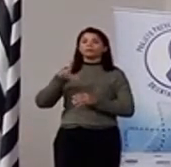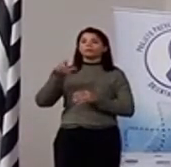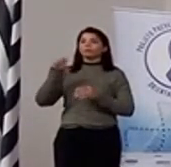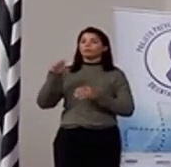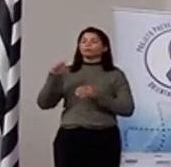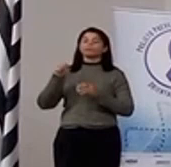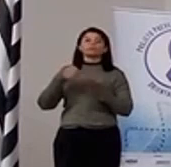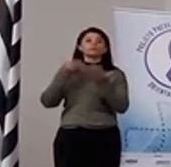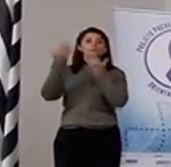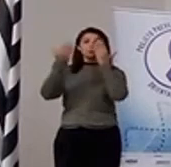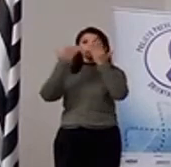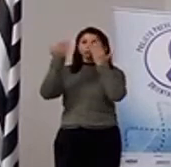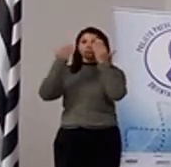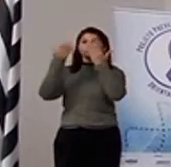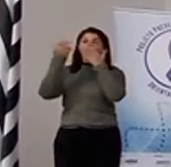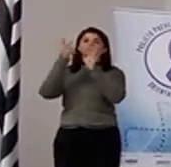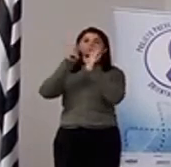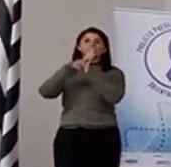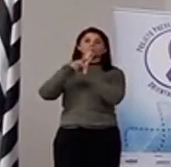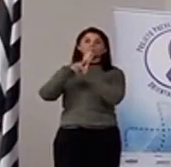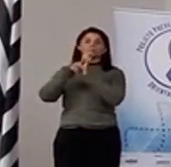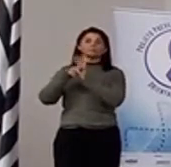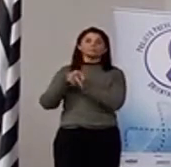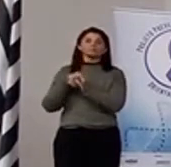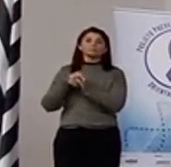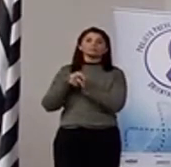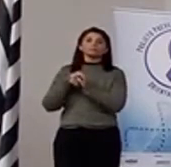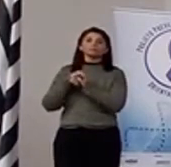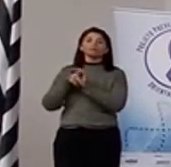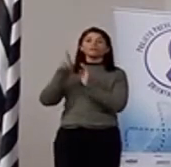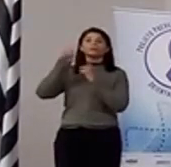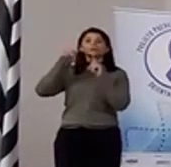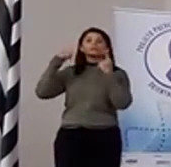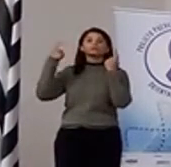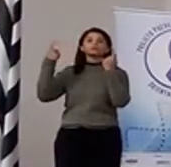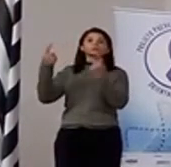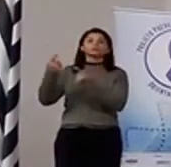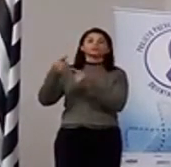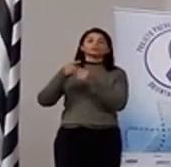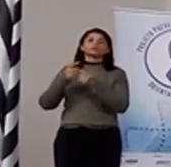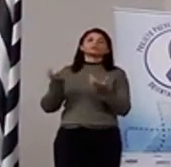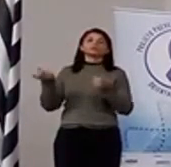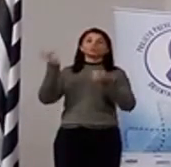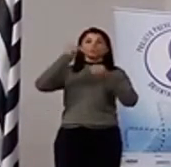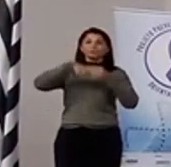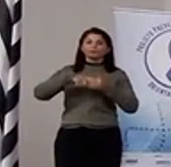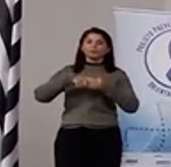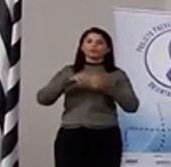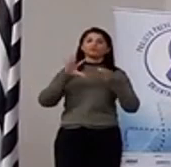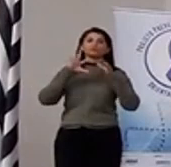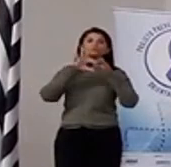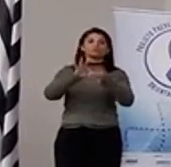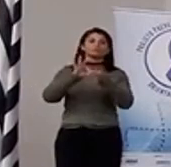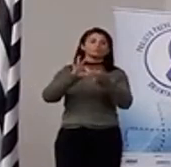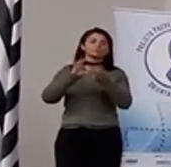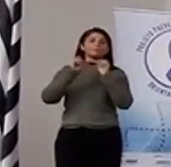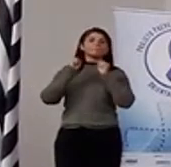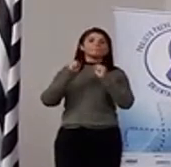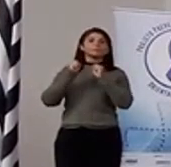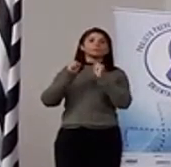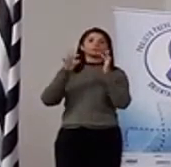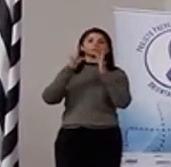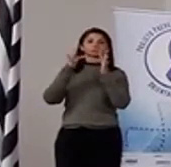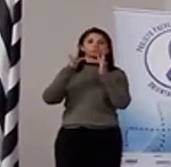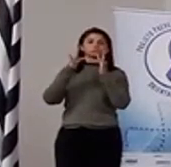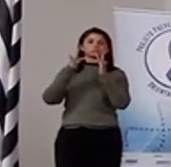do projeto, com a Viviane, né, que é a gestora de convênios. Então, pode fazer contato com a gente, que a gente vai